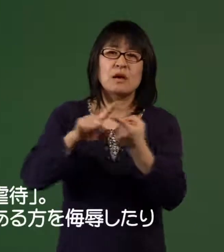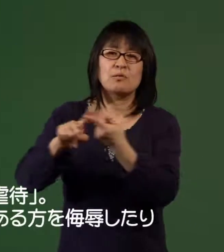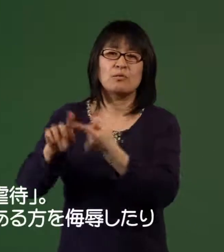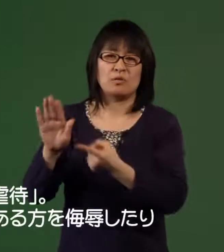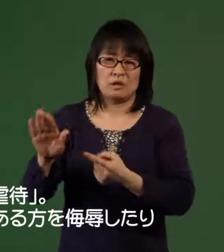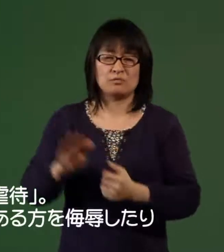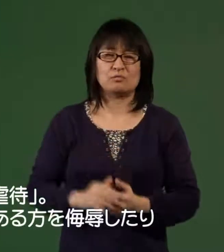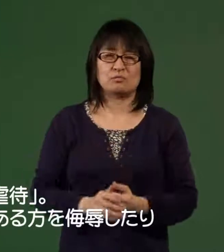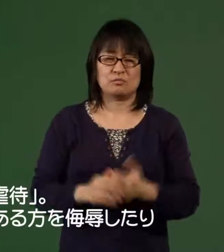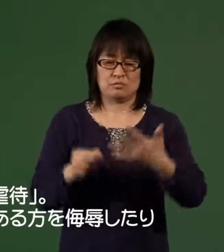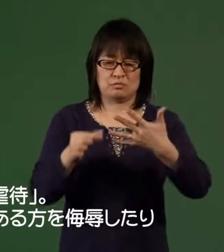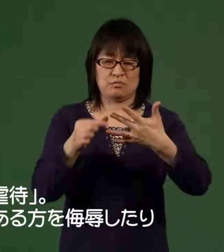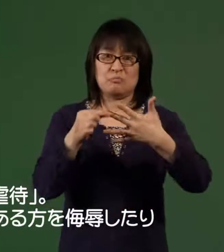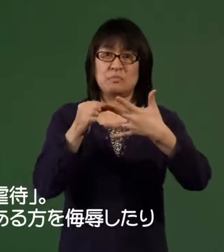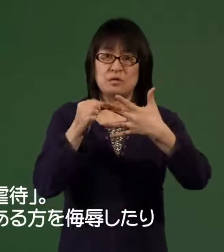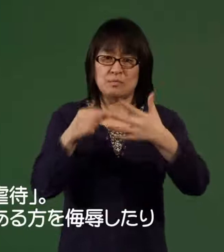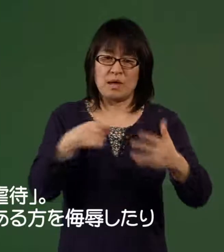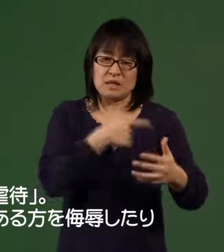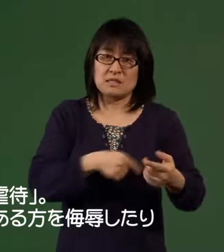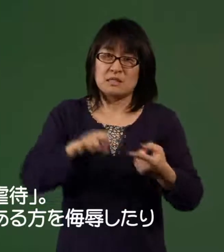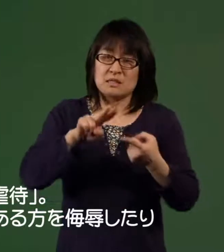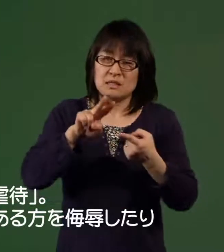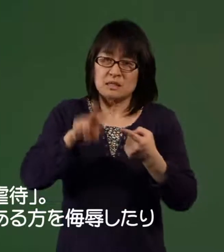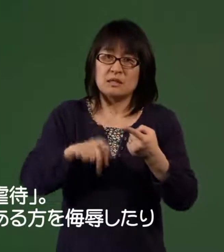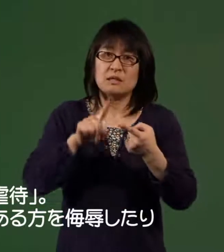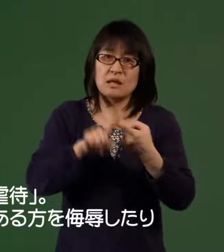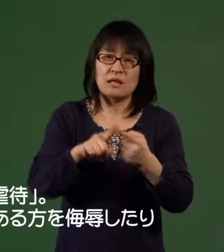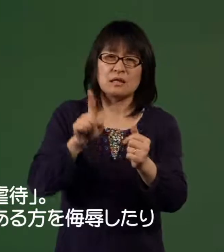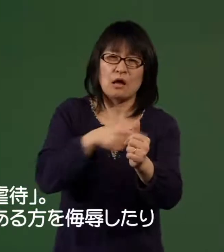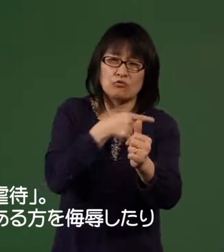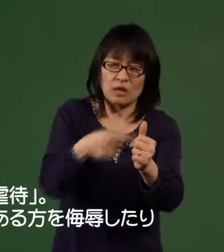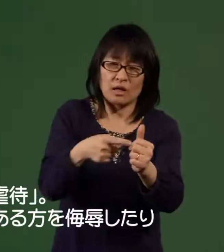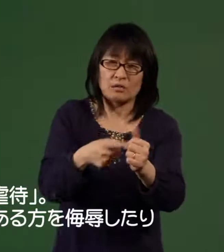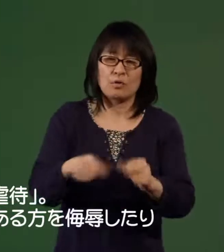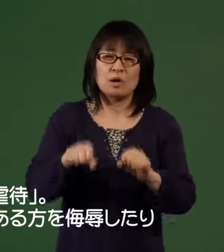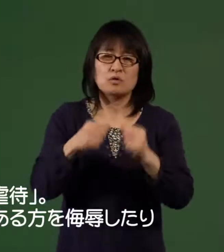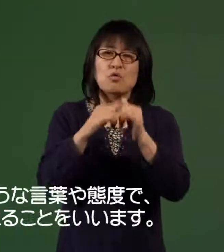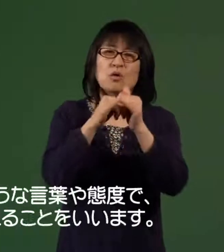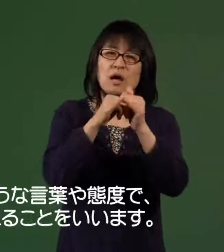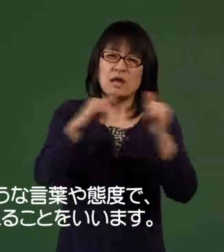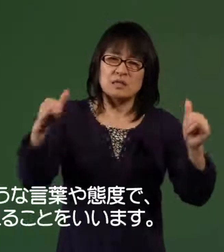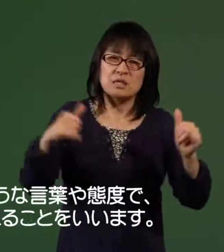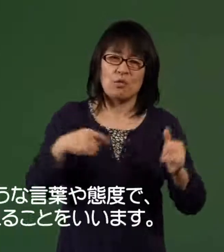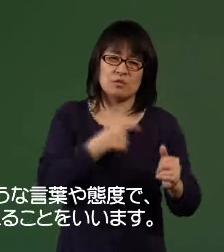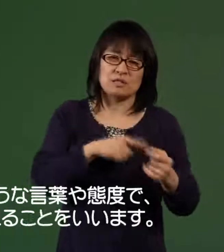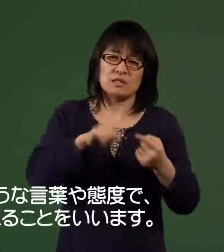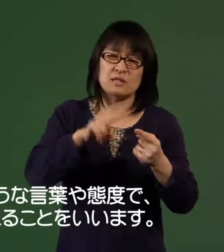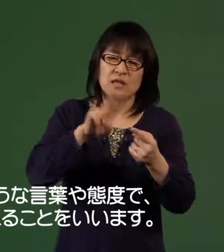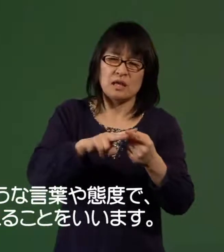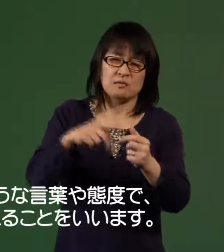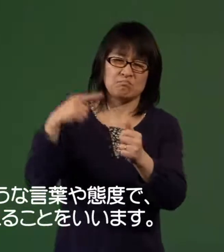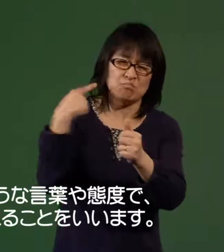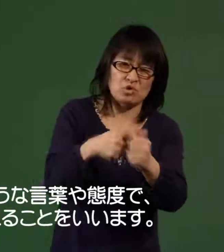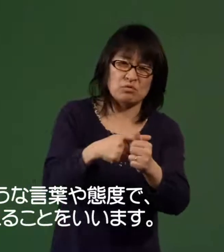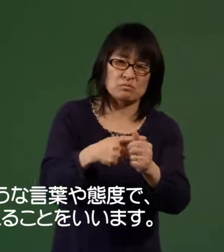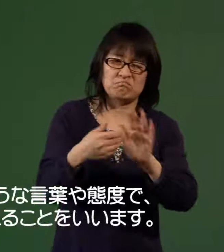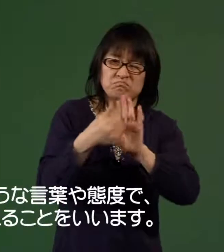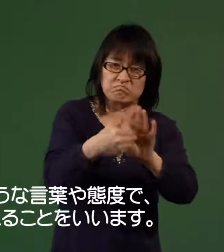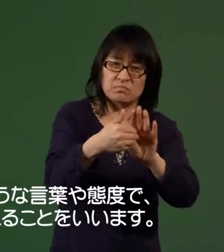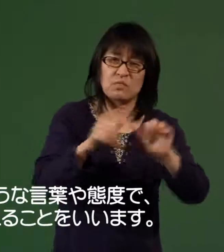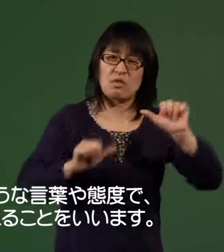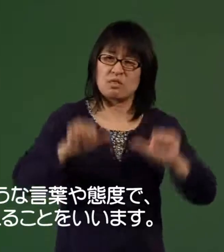3つ目は心理的虐待これは障害のあるかと侮辱したり拒絶したりするような言葉や態度で